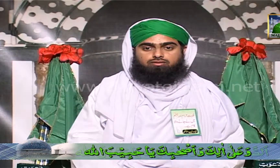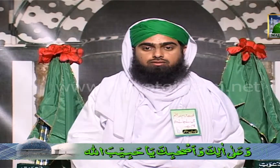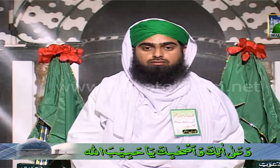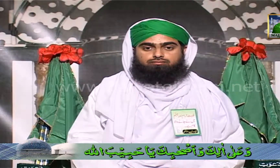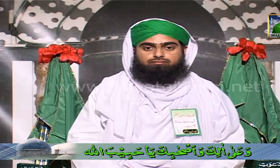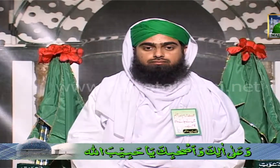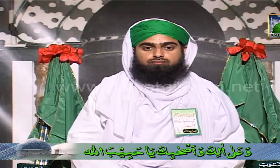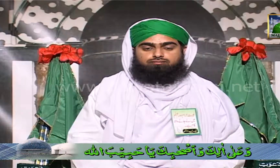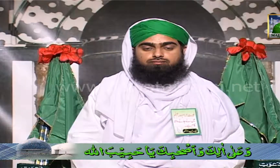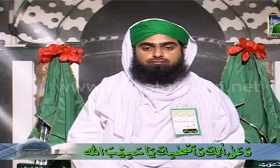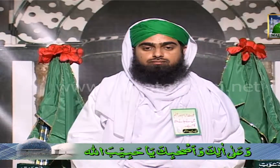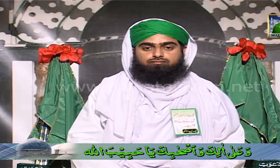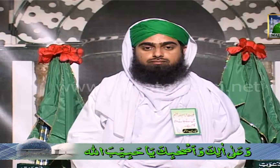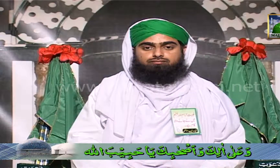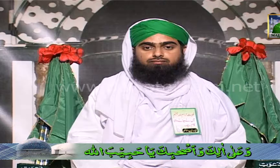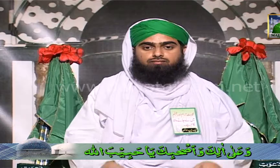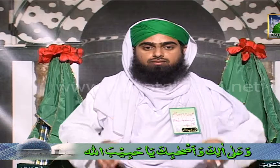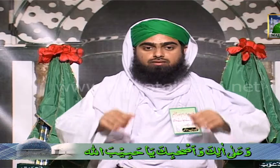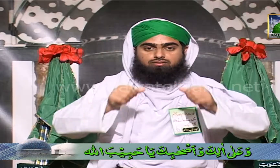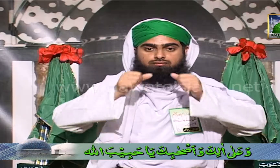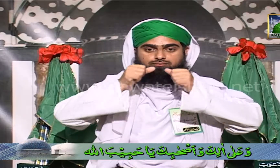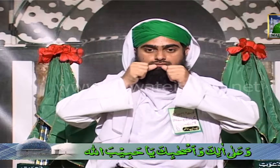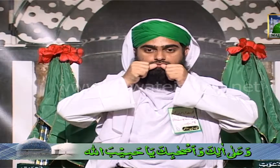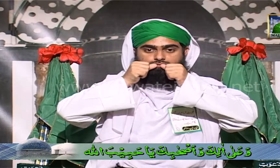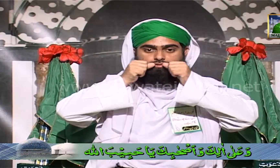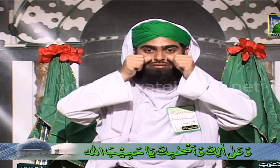وعلى آلك وأصحابك يا حبيب الله